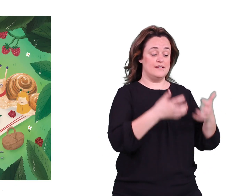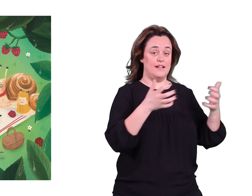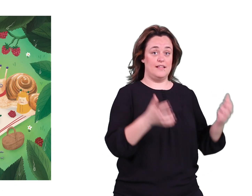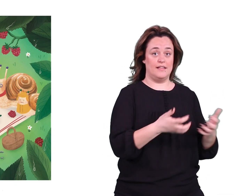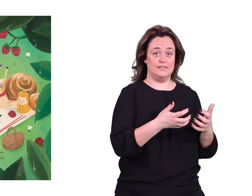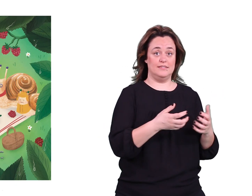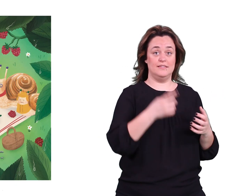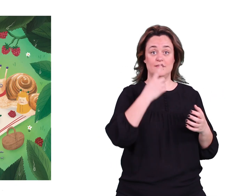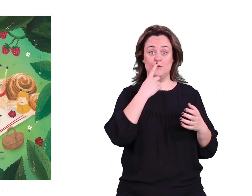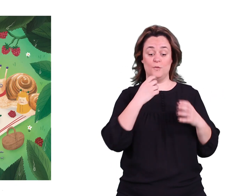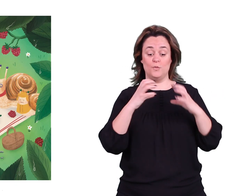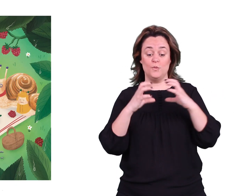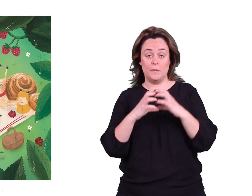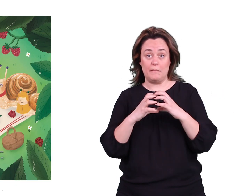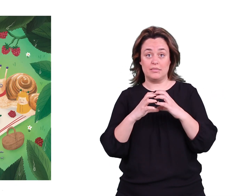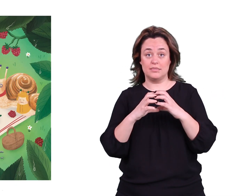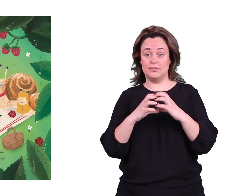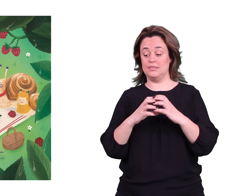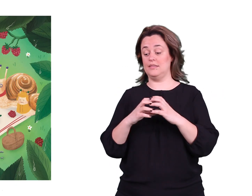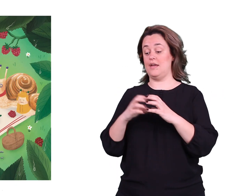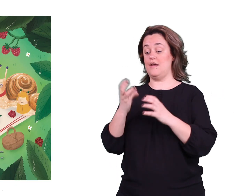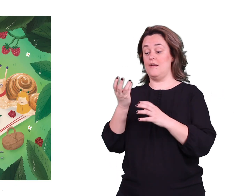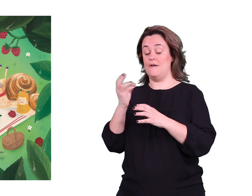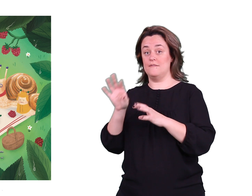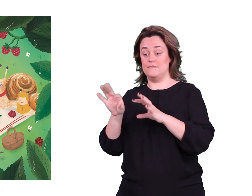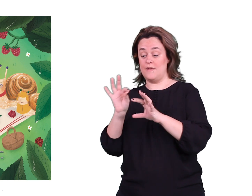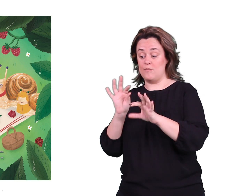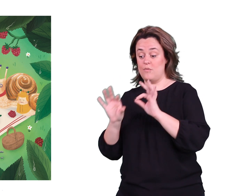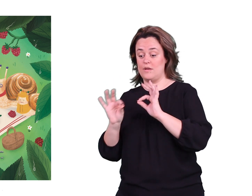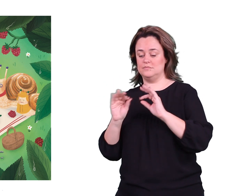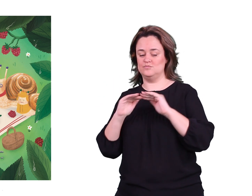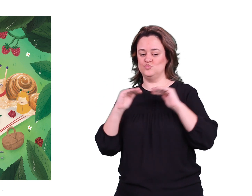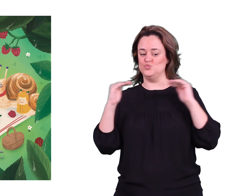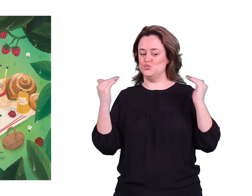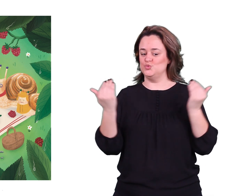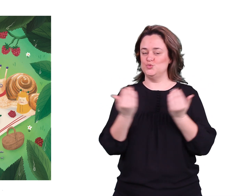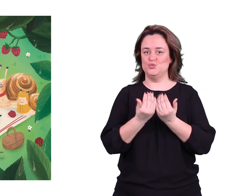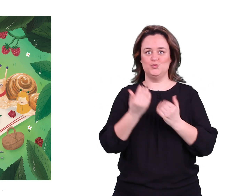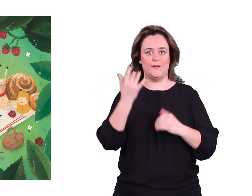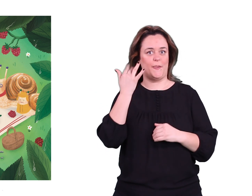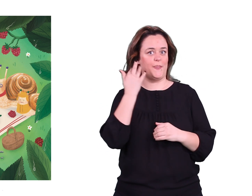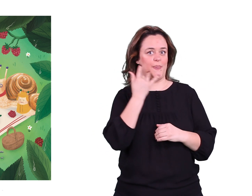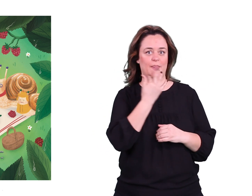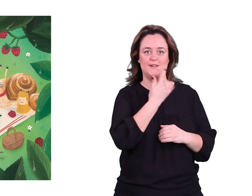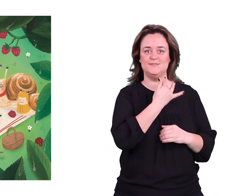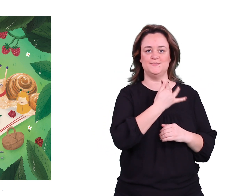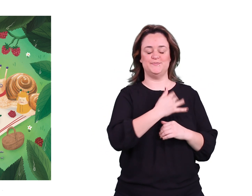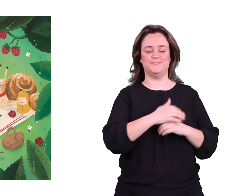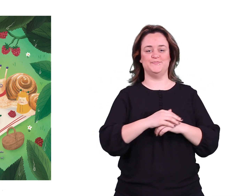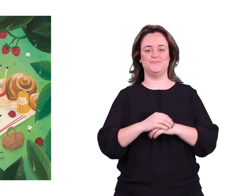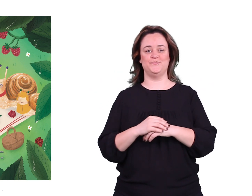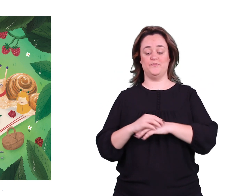De la salade, des tomates et même quelques framboises. Quel régal!